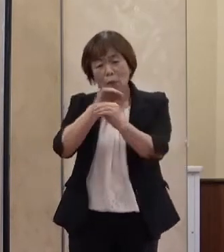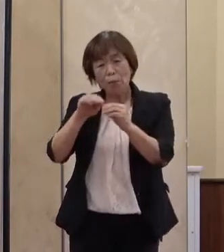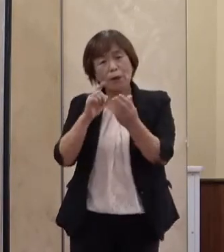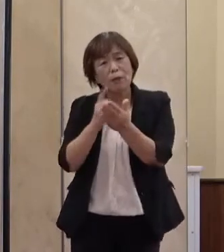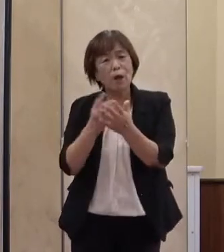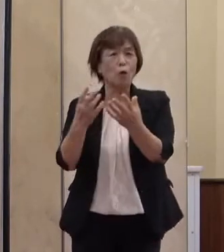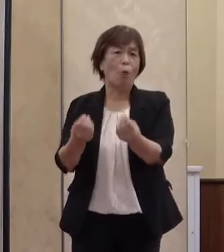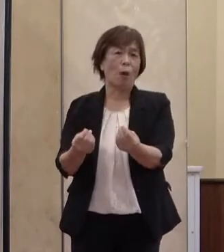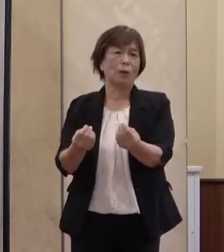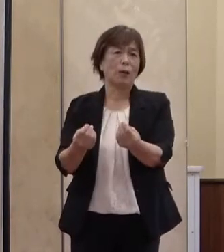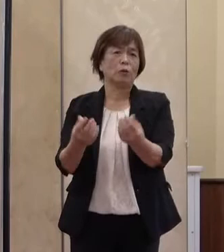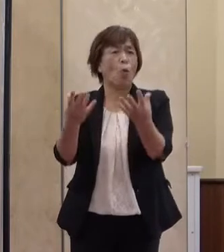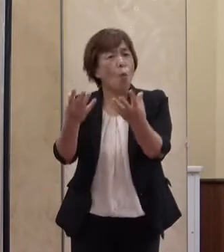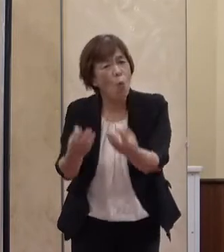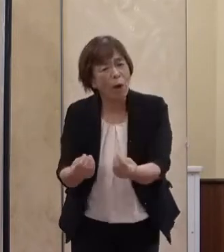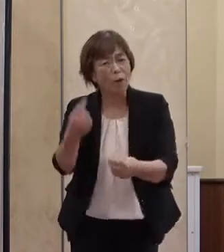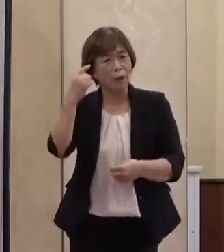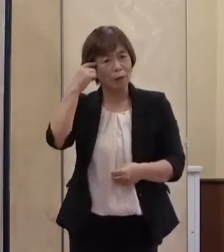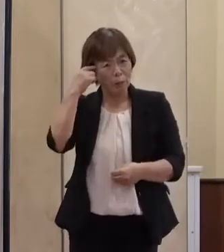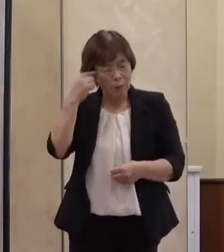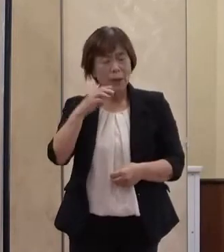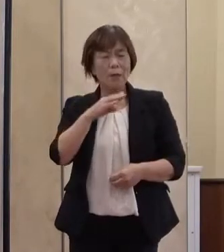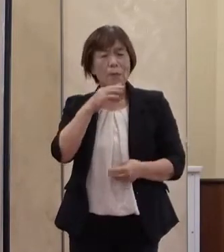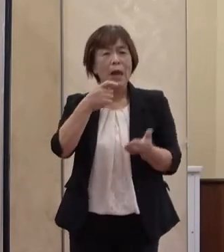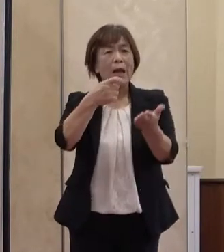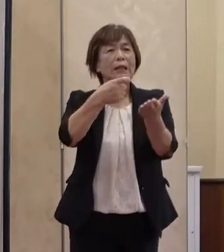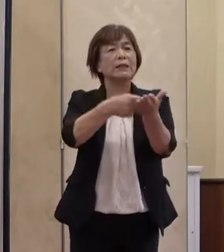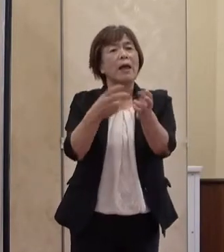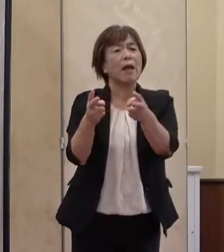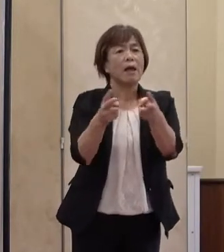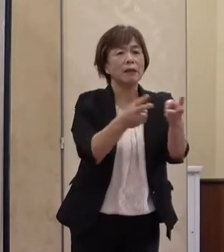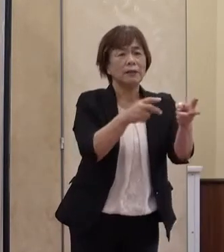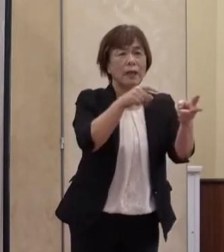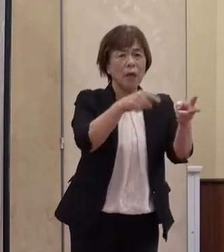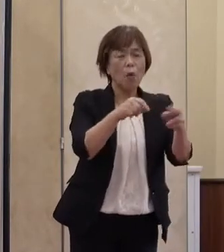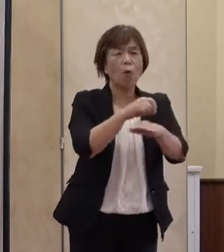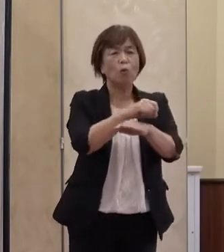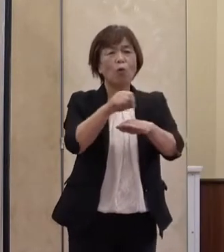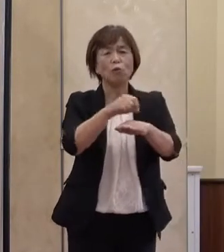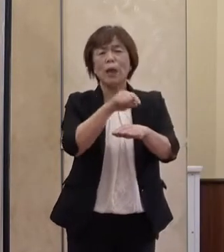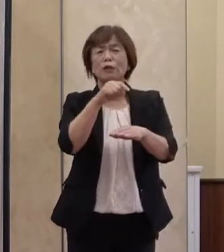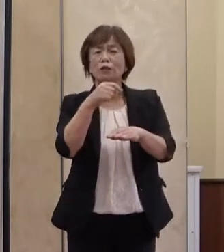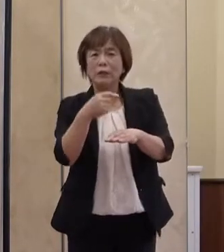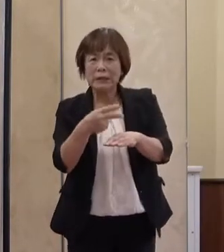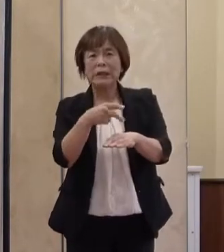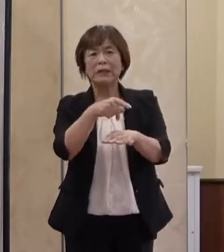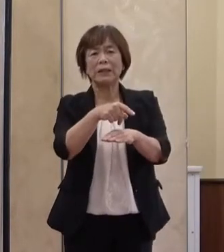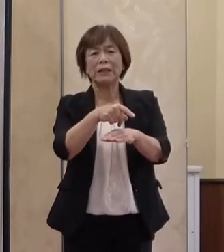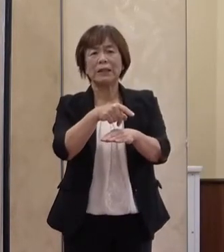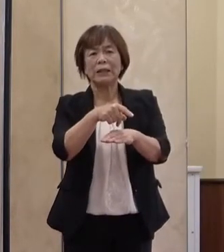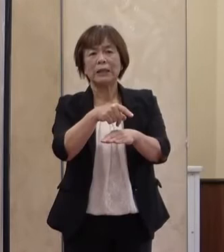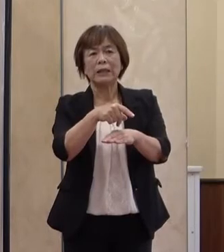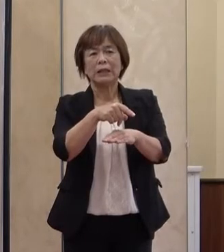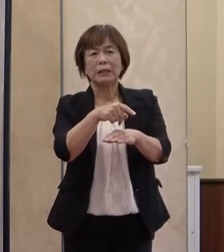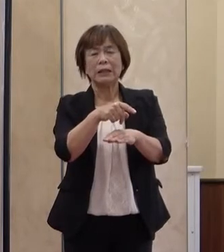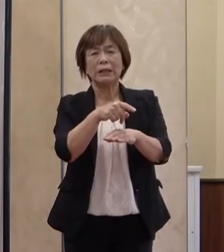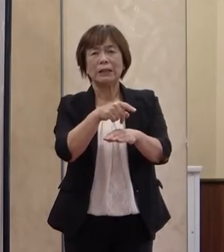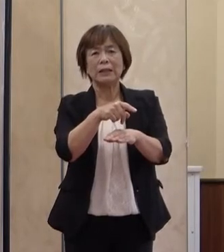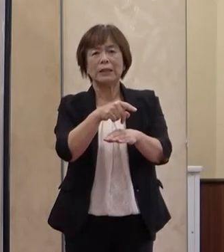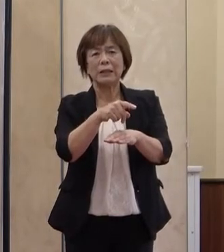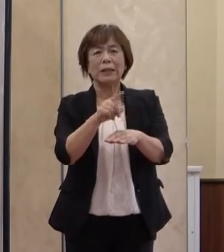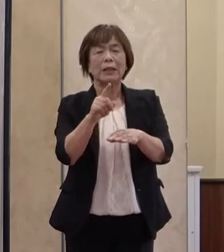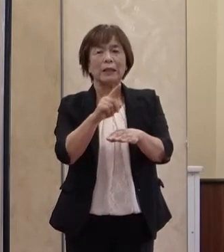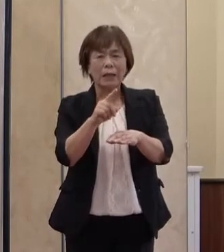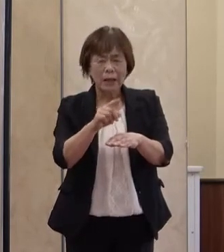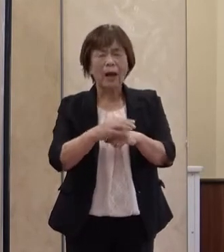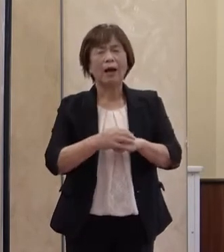はその税制をその特別な特区のようなね、何